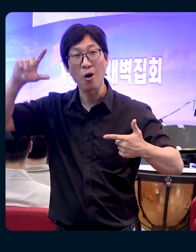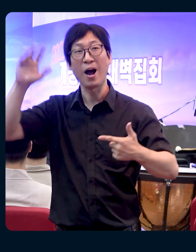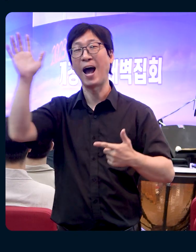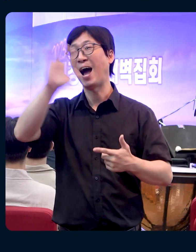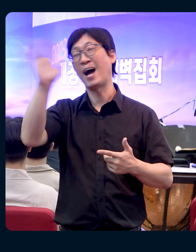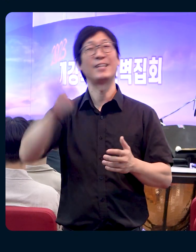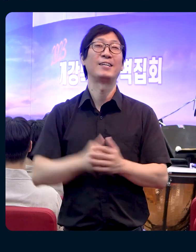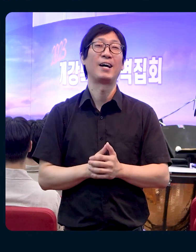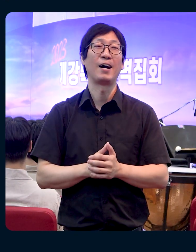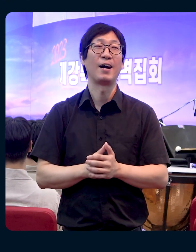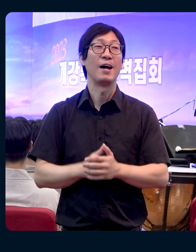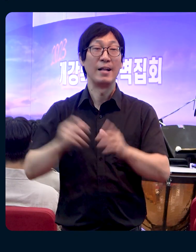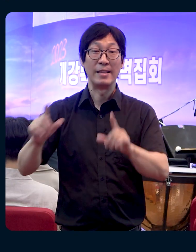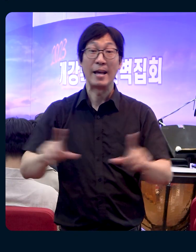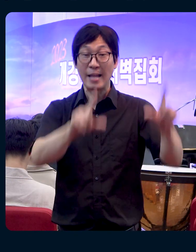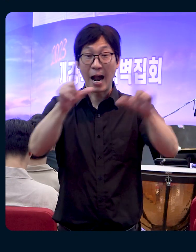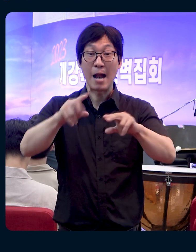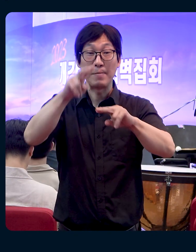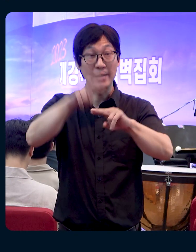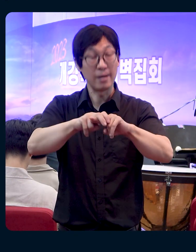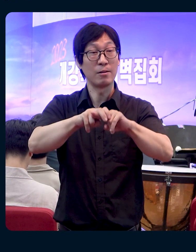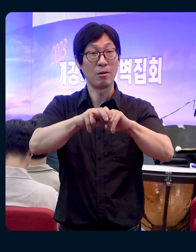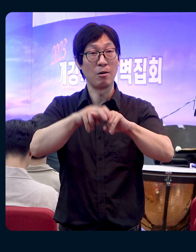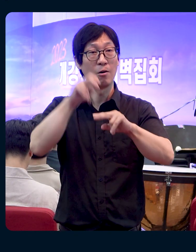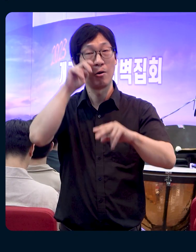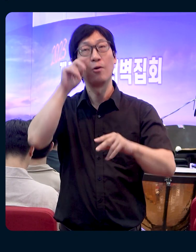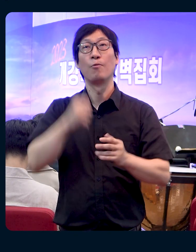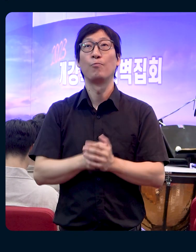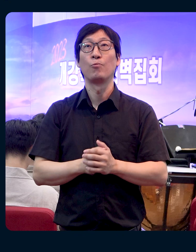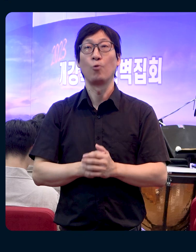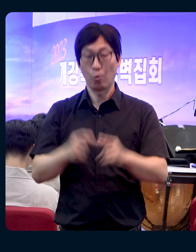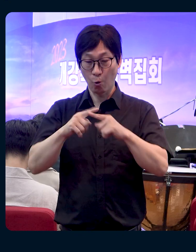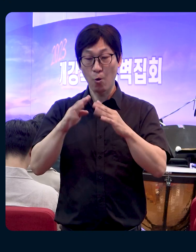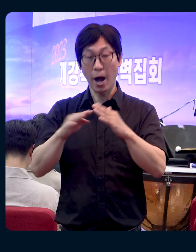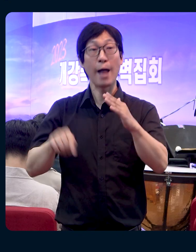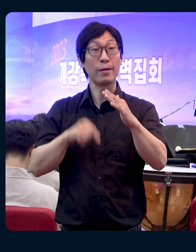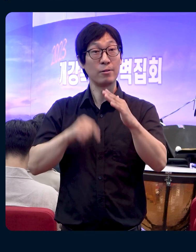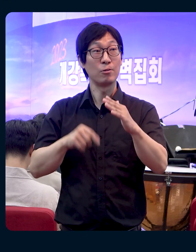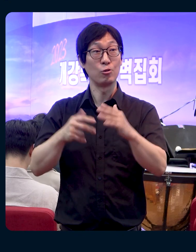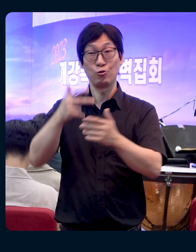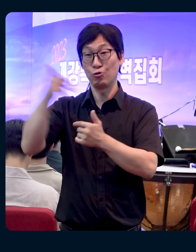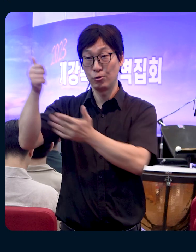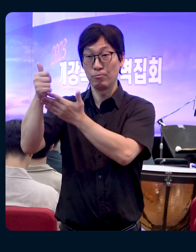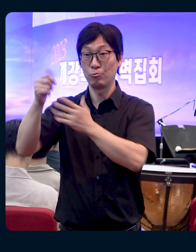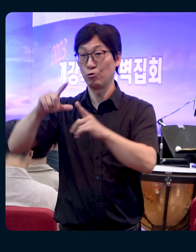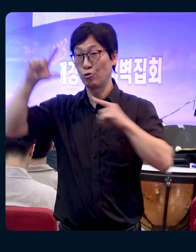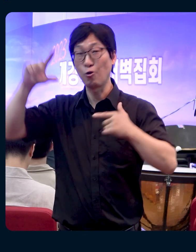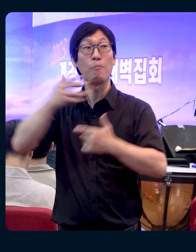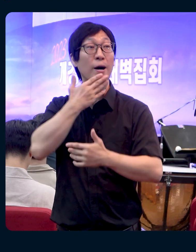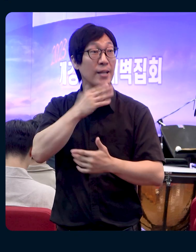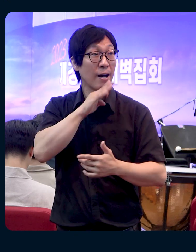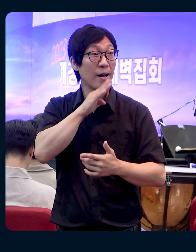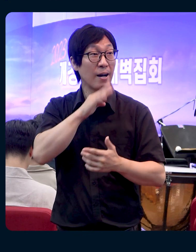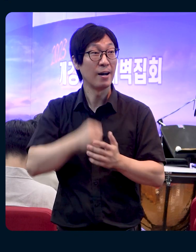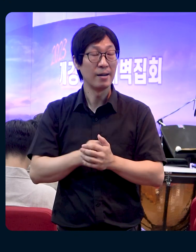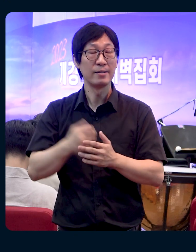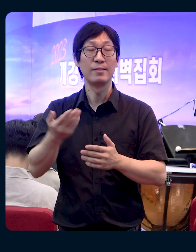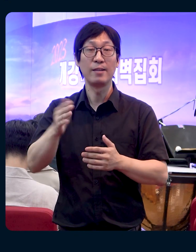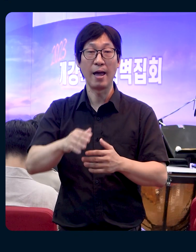오히려 생업의 현장은요, 교회는 주님이 전면에 드러내는 게 맞죠. 그런데 생업의